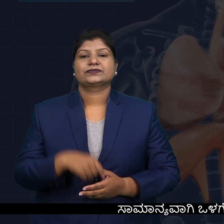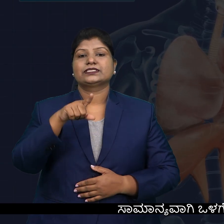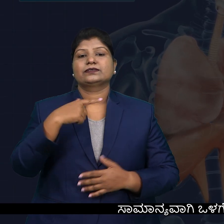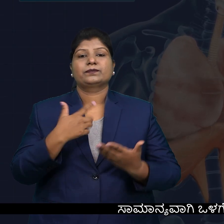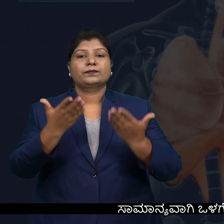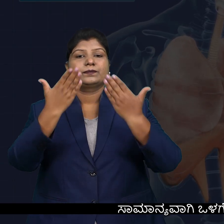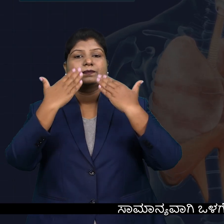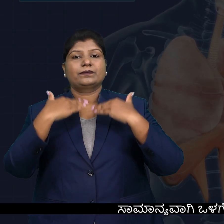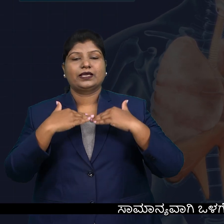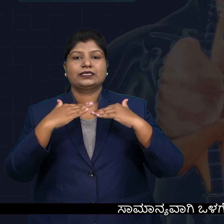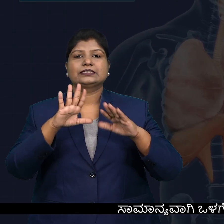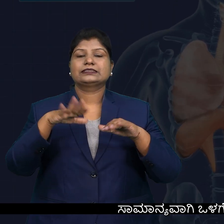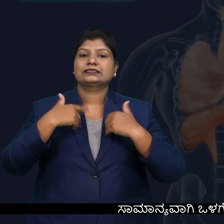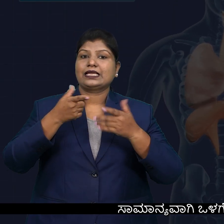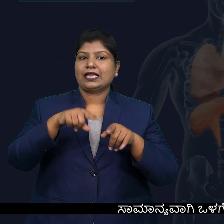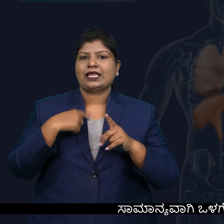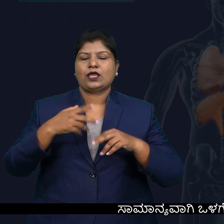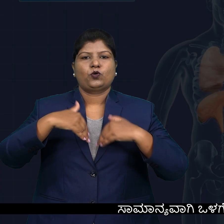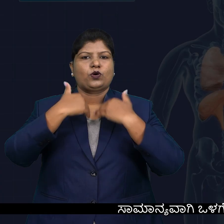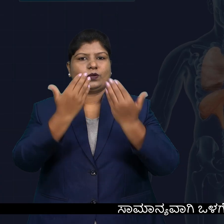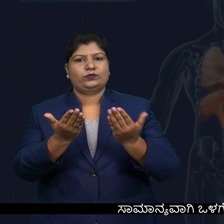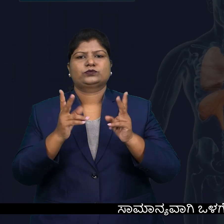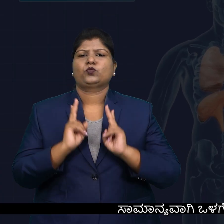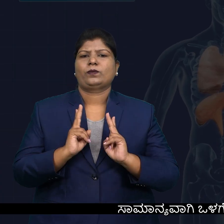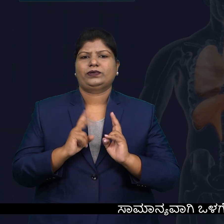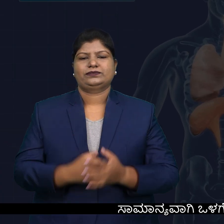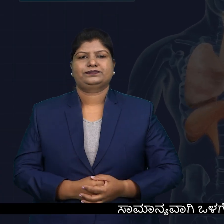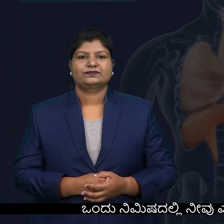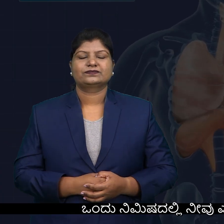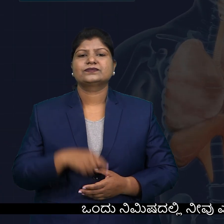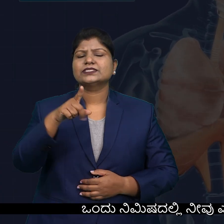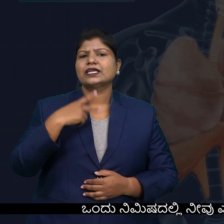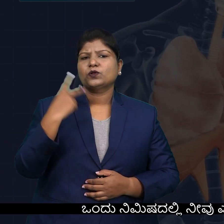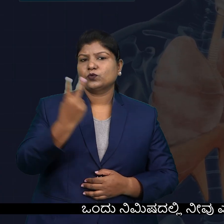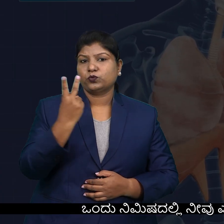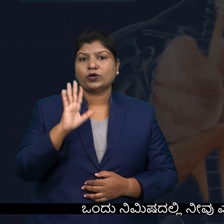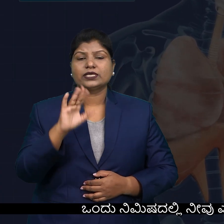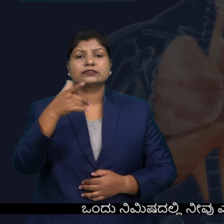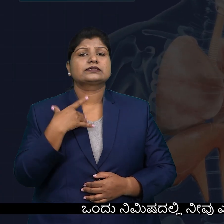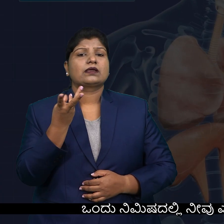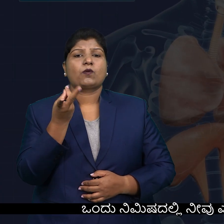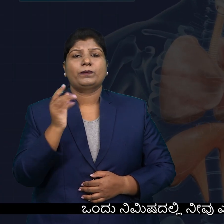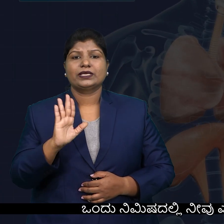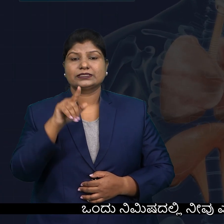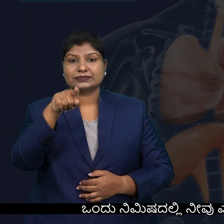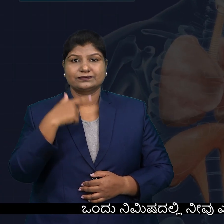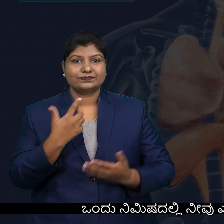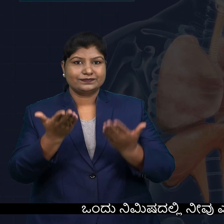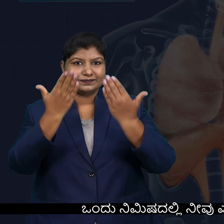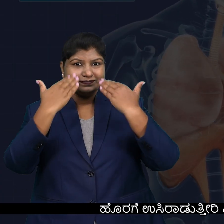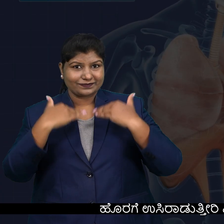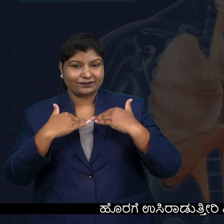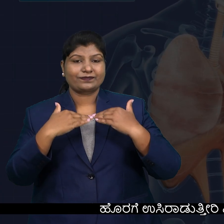ಸಾಮಾನ್ಯವಾಗಿ ಒಳಗೆ ಮತ್ತು ಹೊರಗೆ ಉಸಿರಾಡಿ. 1 ನಿಮಿಷದಲ್ಲಿ ನೀವು ಎಷ್ಟು ಬಾರಿ ಉಸಿರಾಡುತ್ತೀರಿ